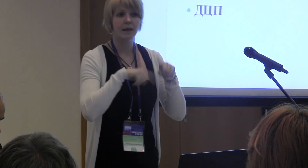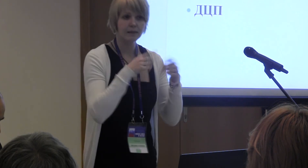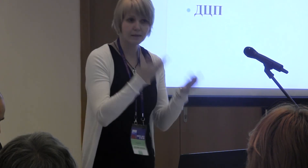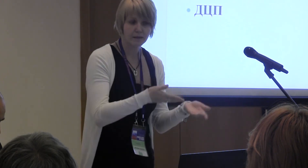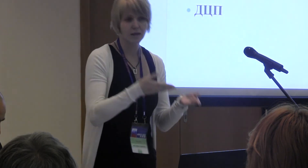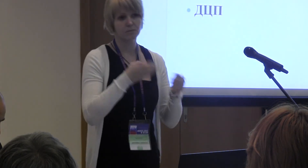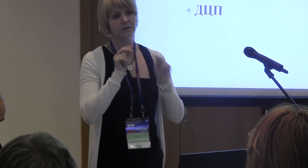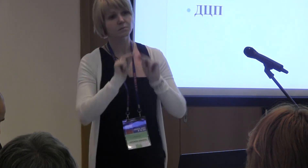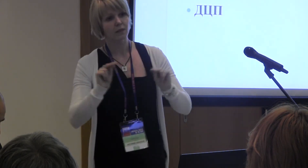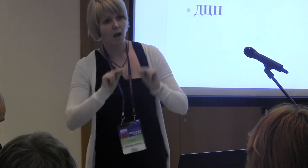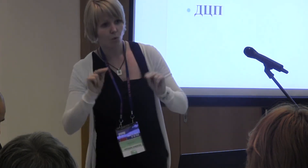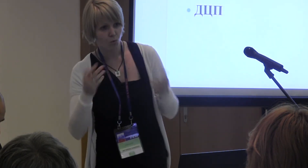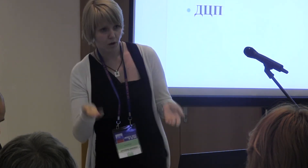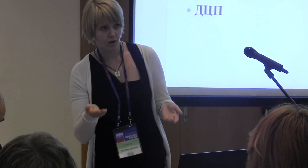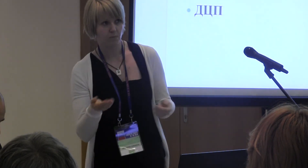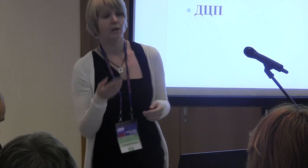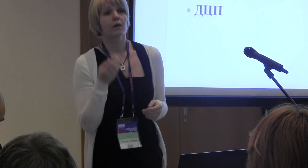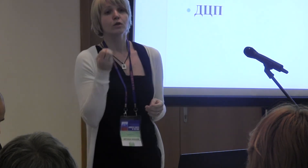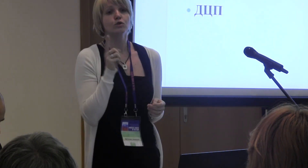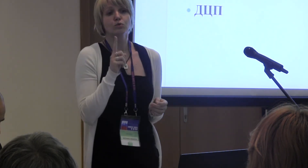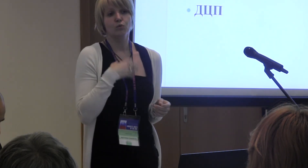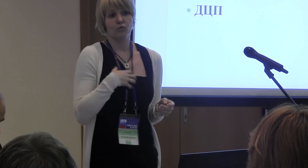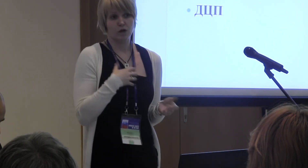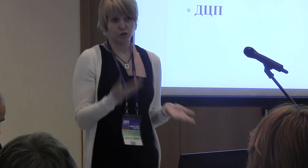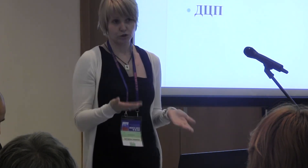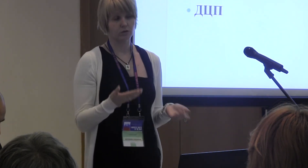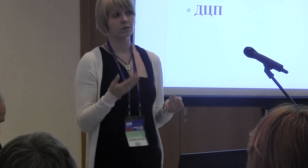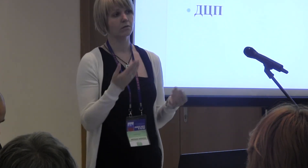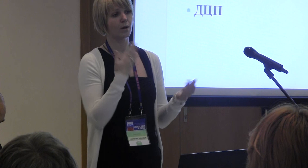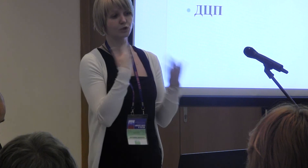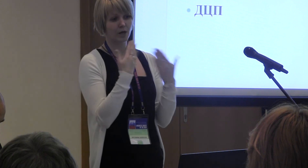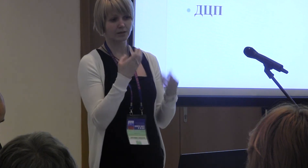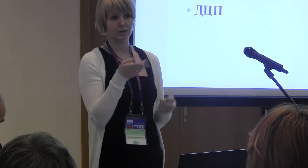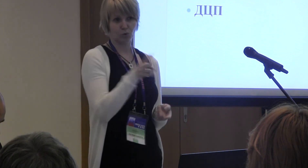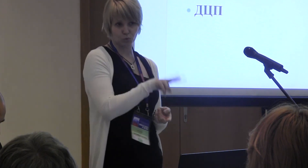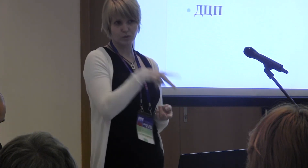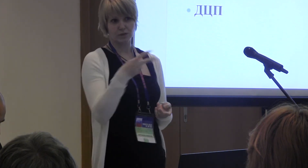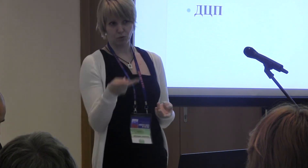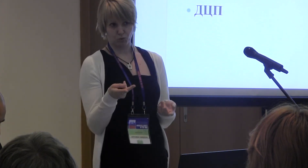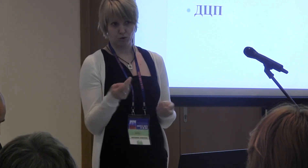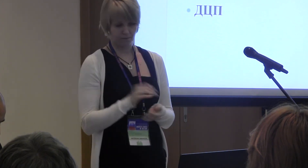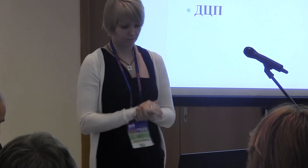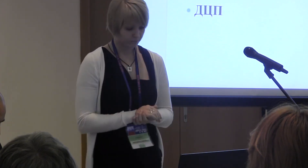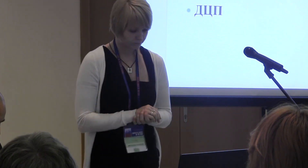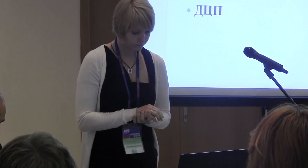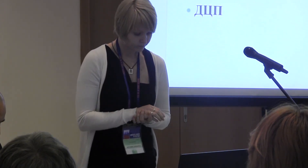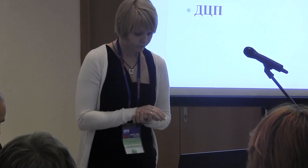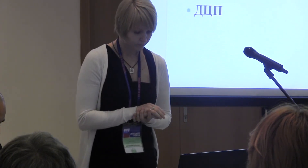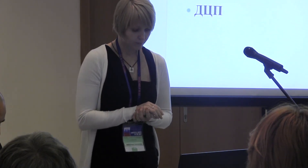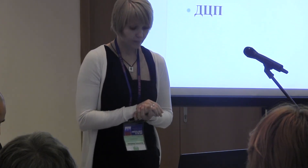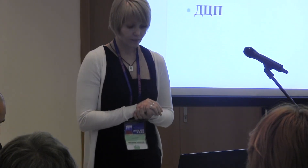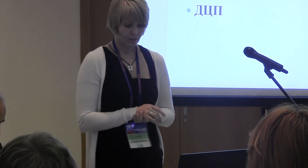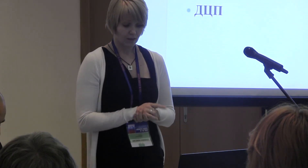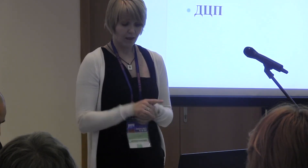они могут общаться с родителями, с педагогами. И, что самое важное,